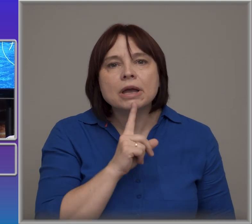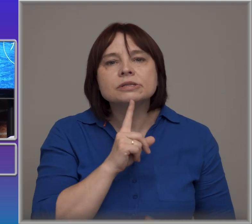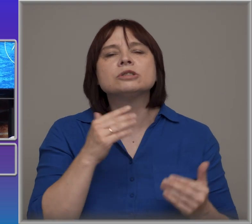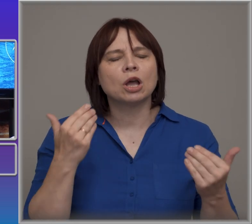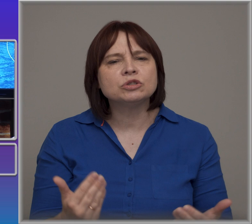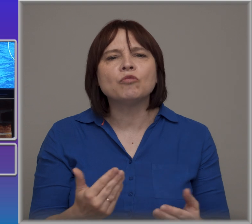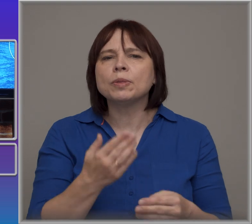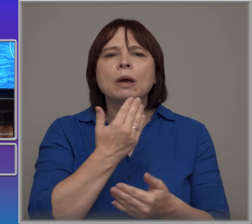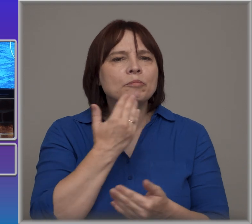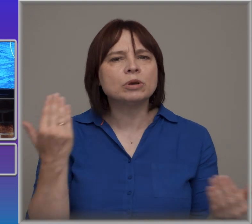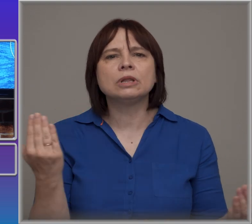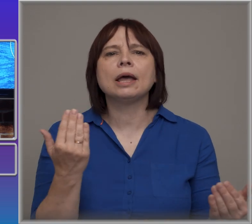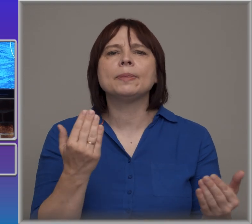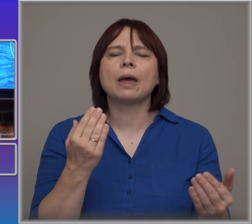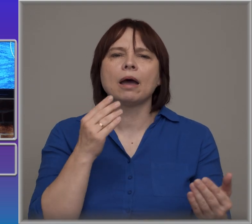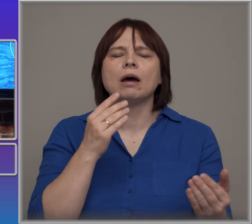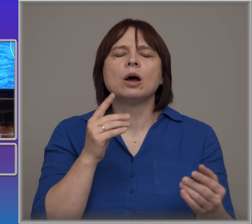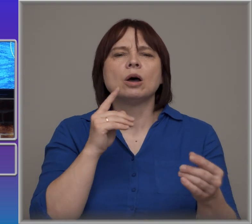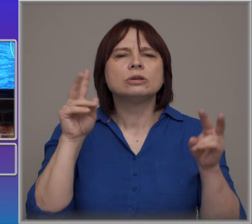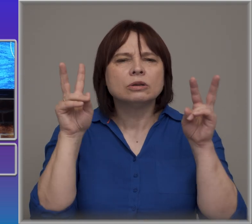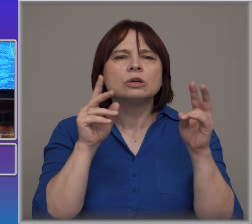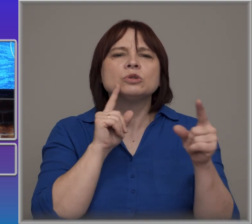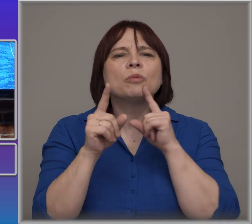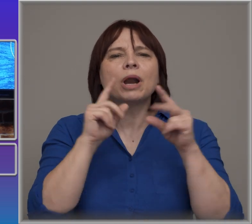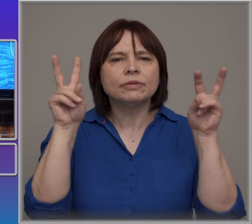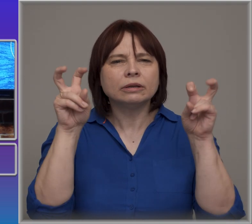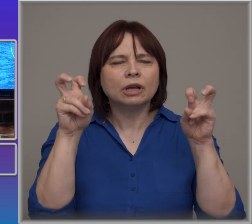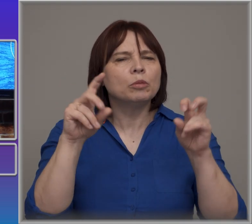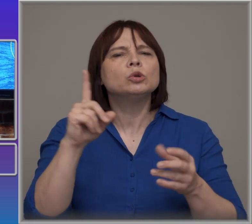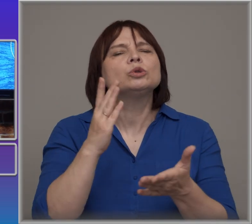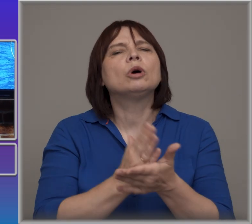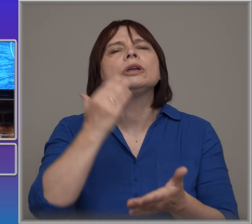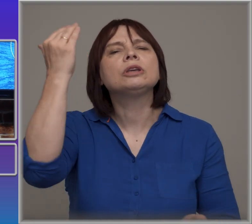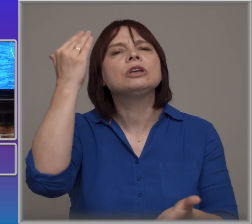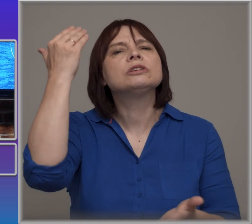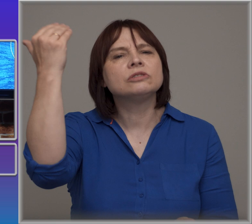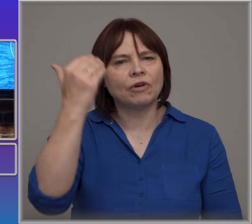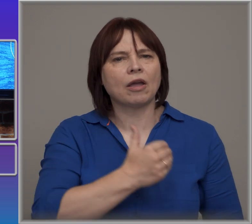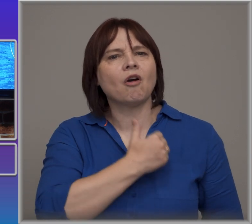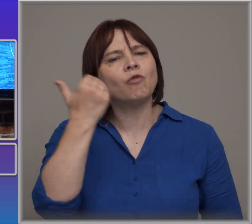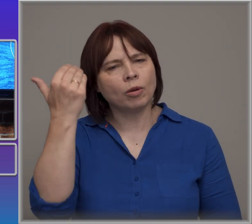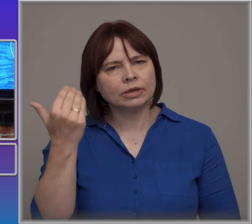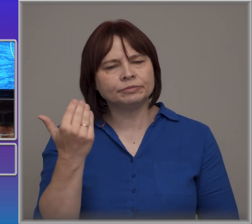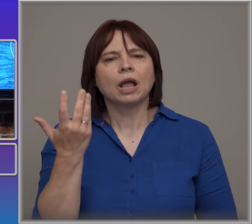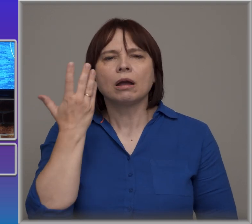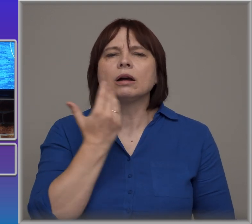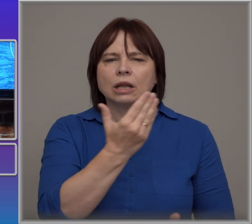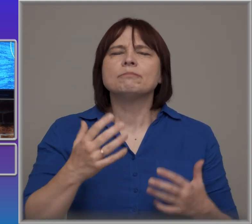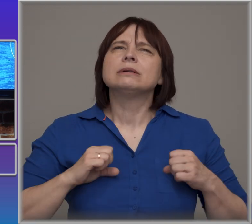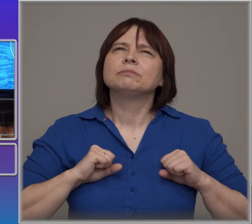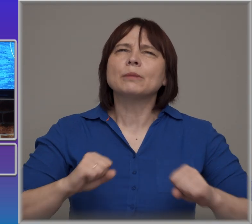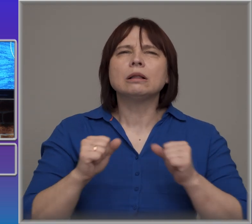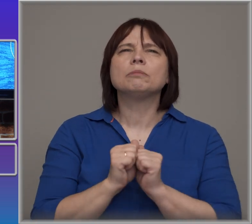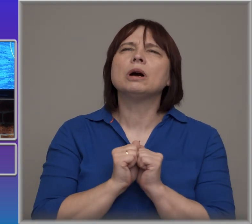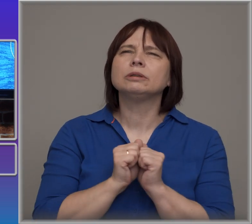этого размышления о Твоей воле в наших жизнях, Господь. Что есть Твоя воля, Господь? И когда мы молимся дерзновенно, Господь,